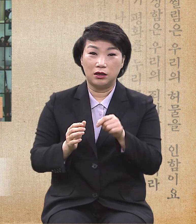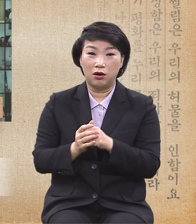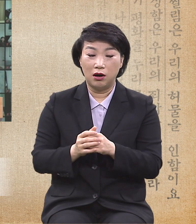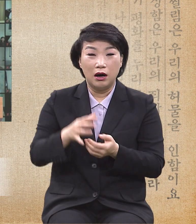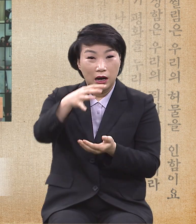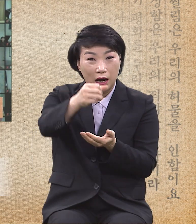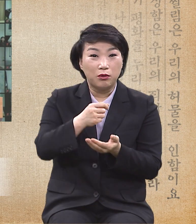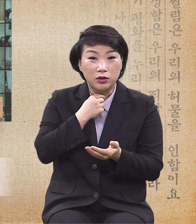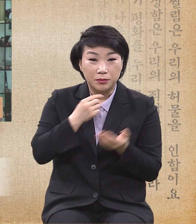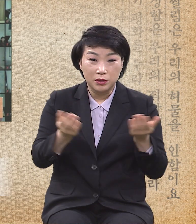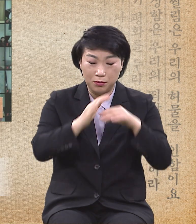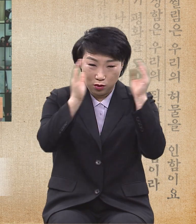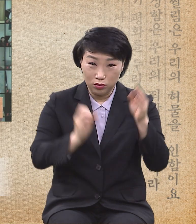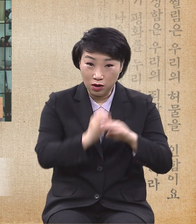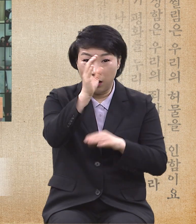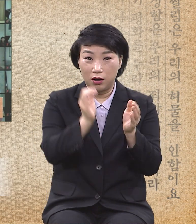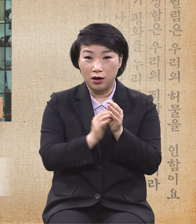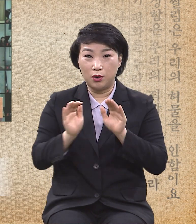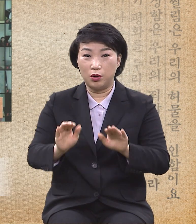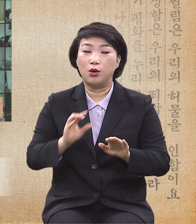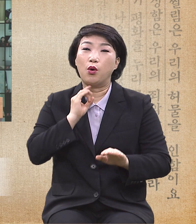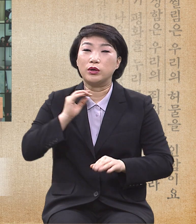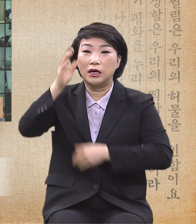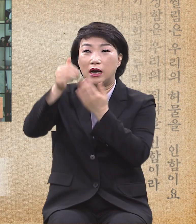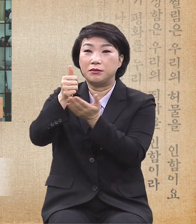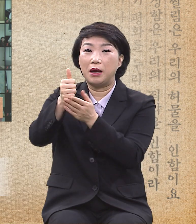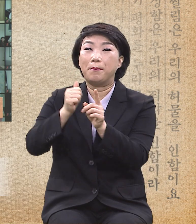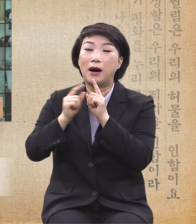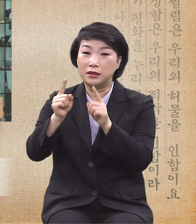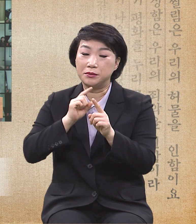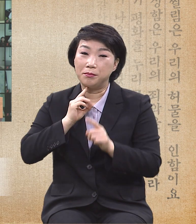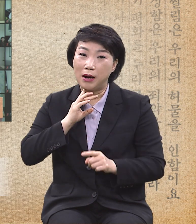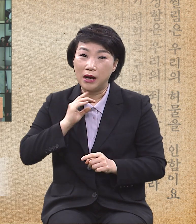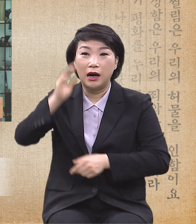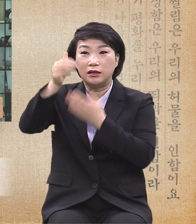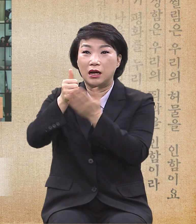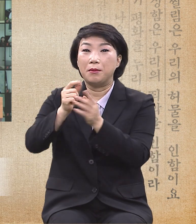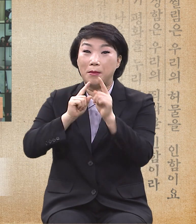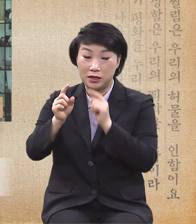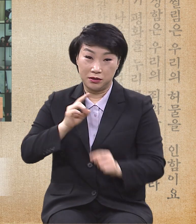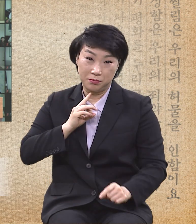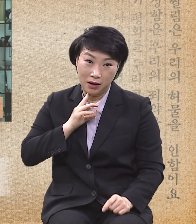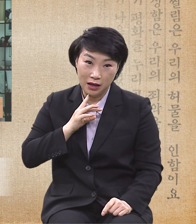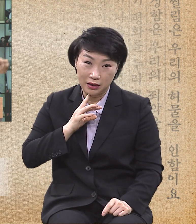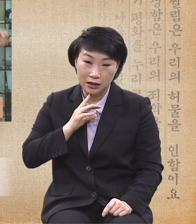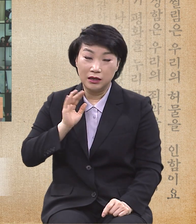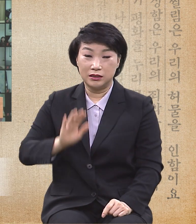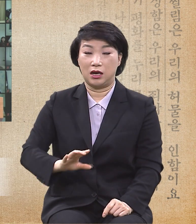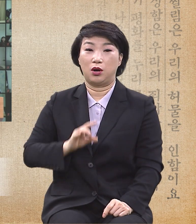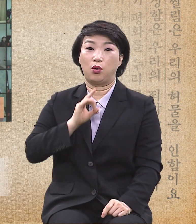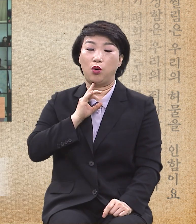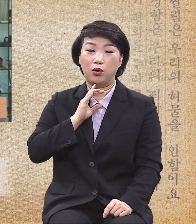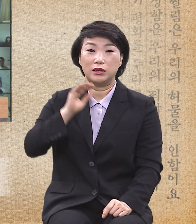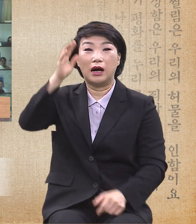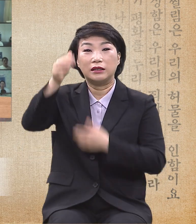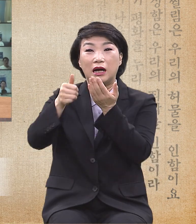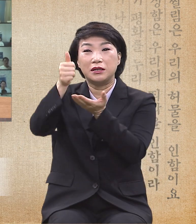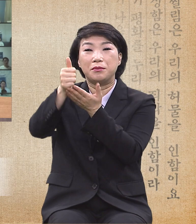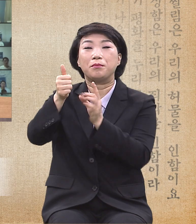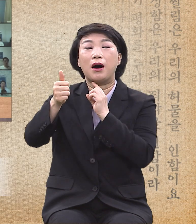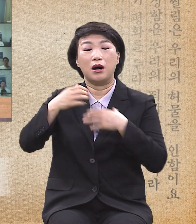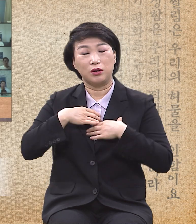것을 초월하여 오직 말씀만 하나님 말씀만 오직